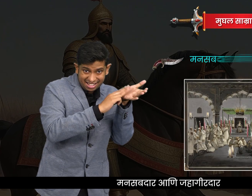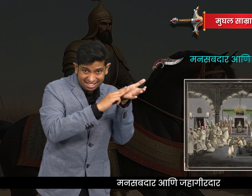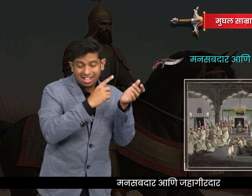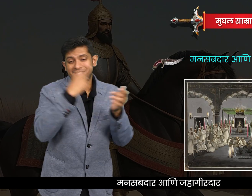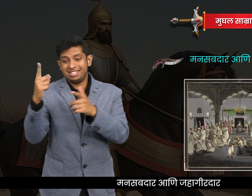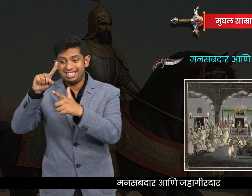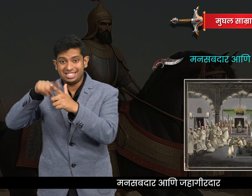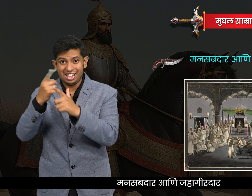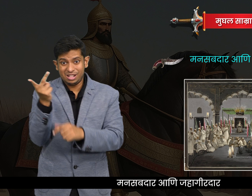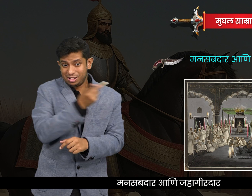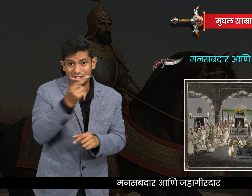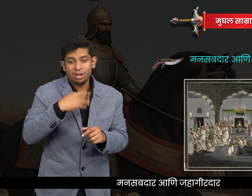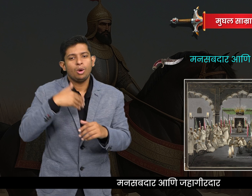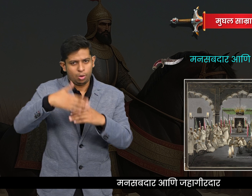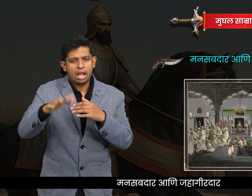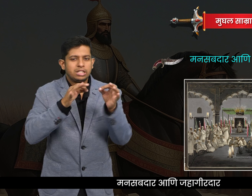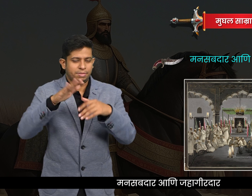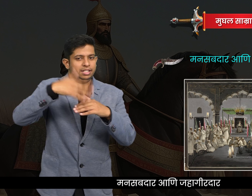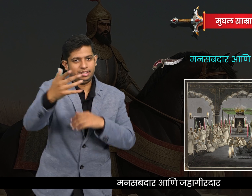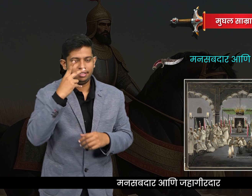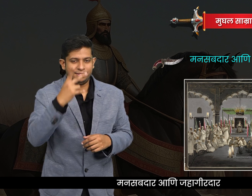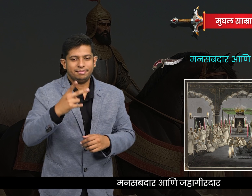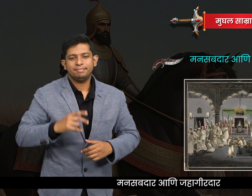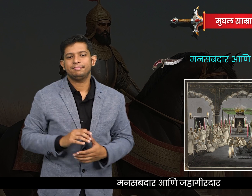मनसबदार आणि जहागीरदार.